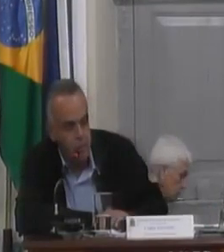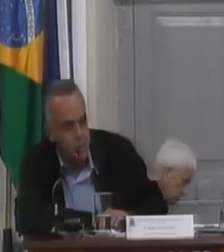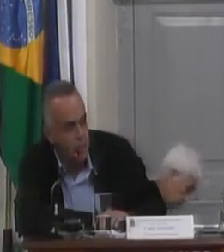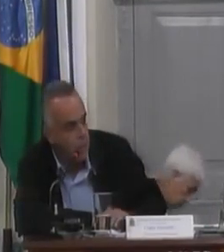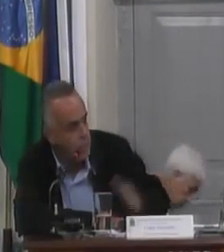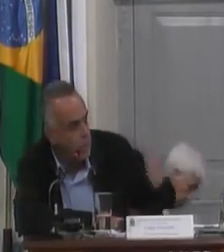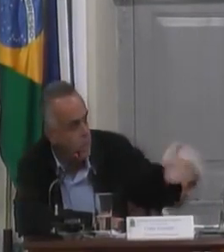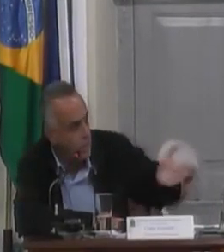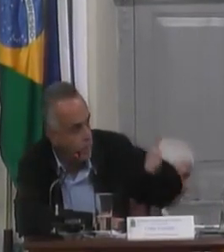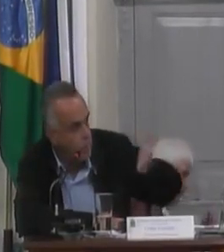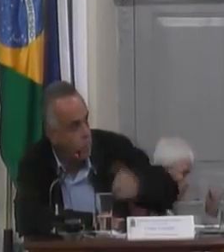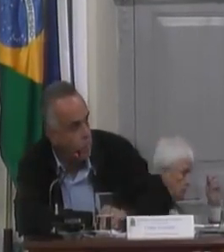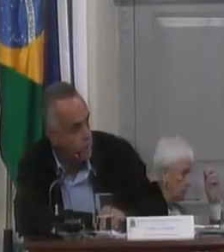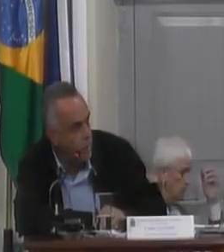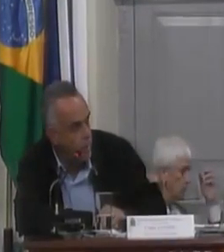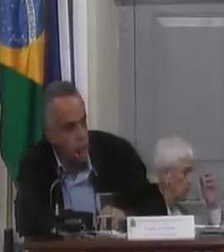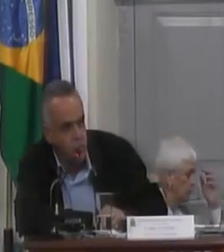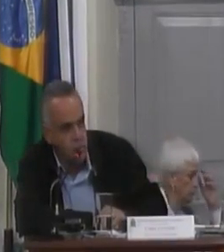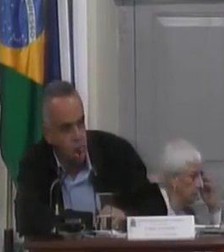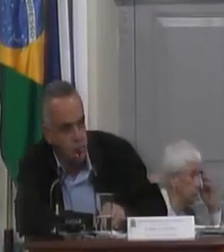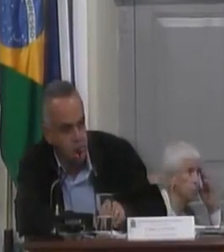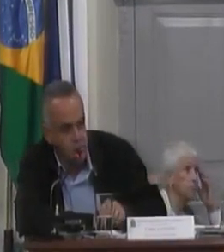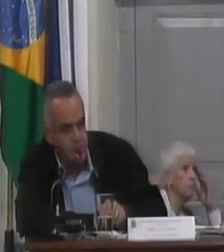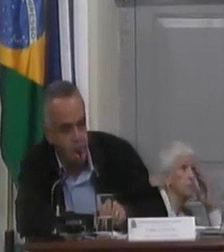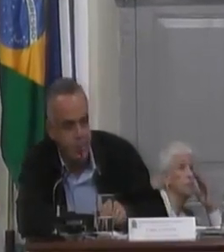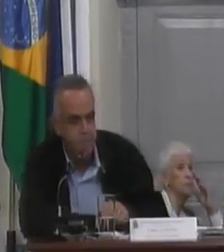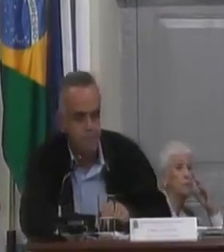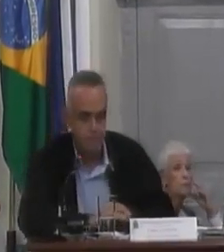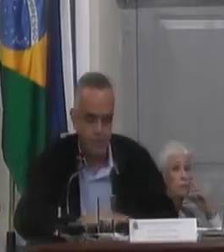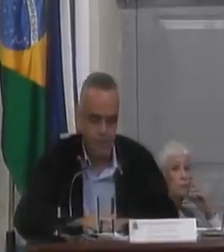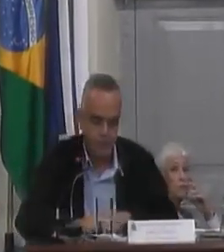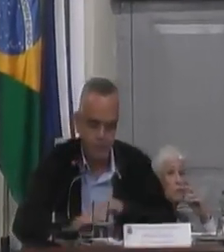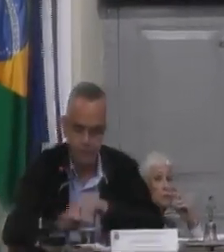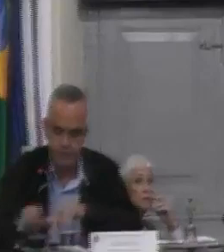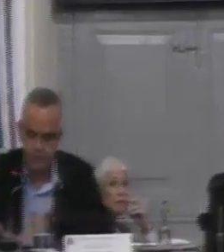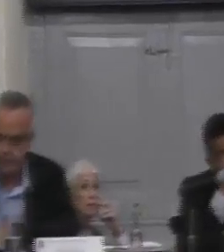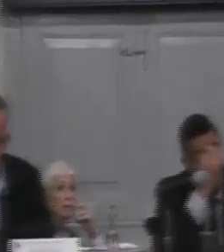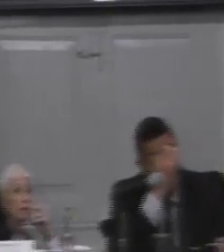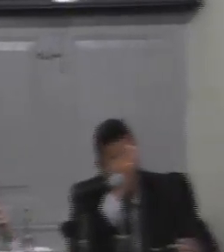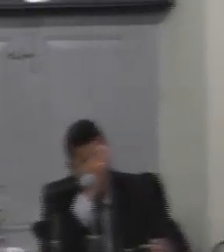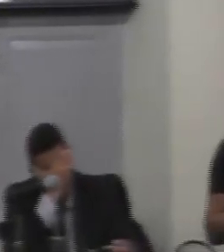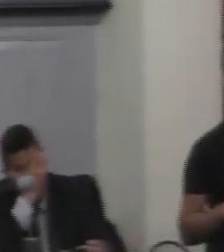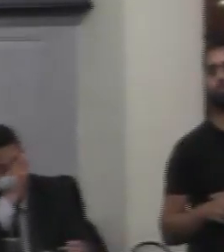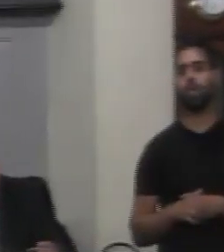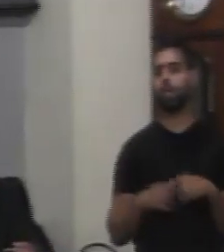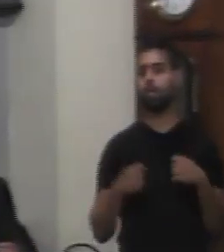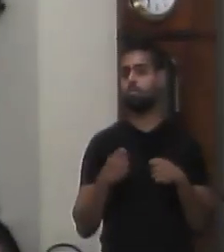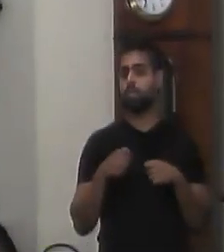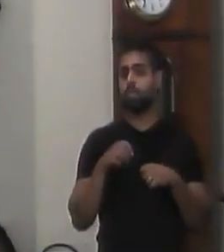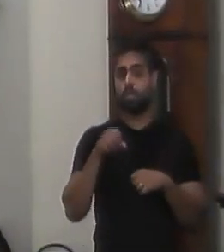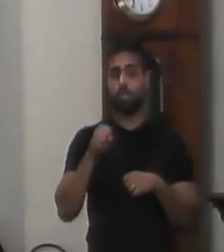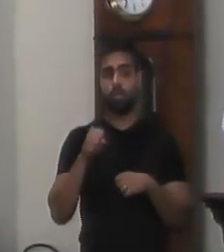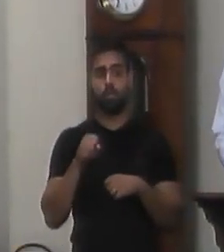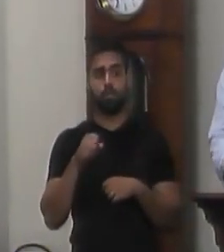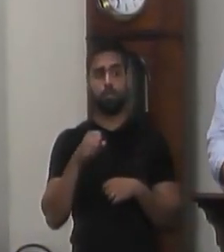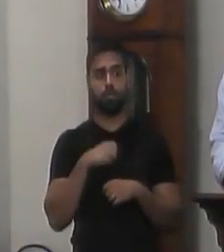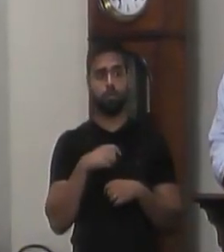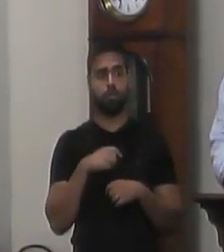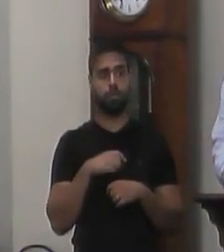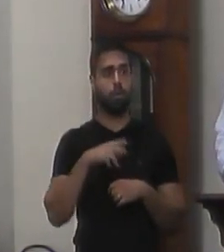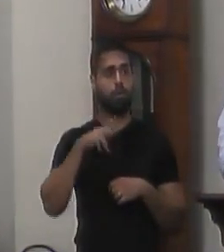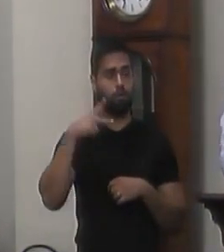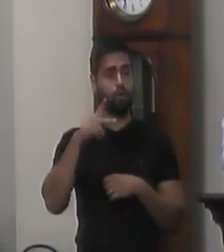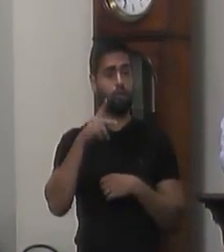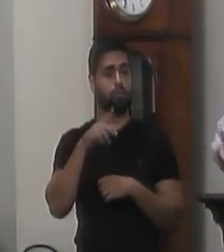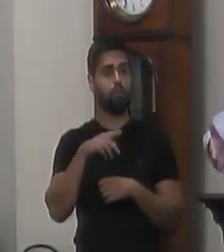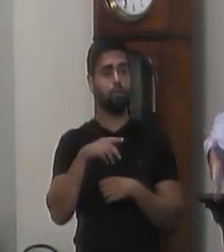acho pertinente, incluindo aí a comissão, acho que vai ser bacana. Não, eu concordo, vereador Pedro, tem que ter realmente, nós temos aqui um vereador que é